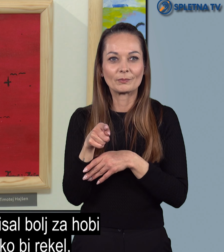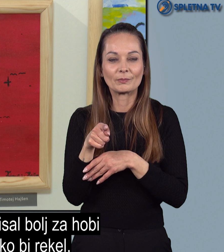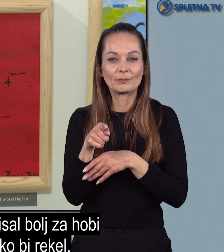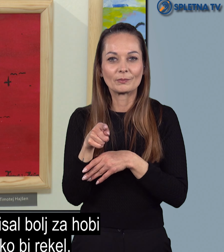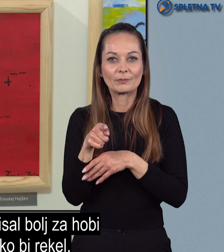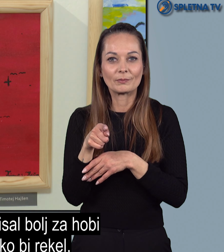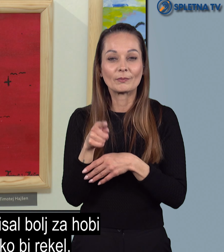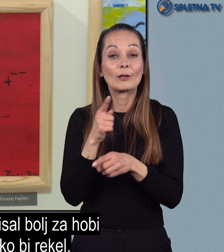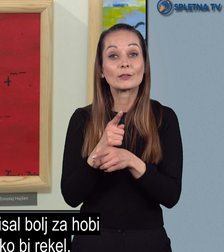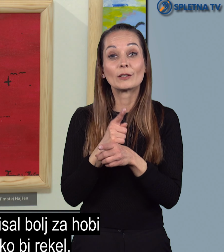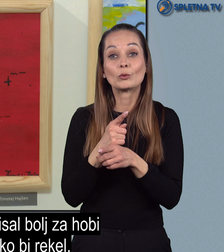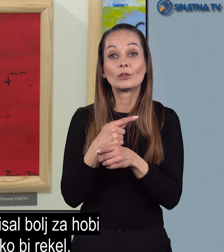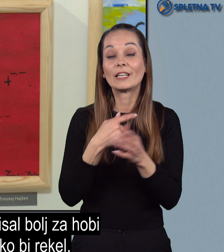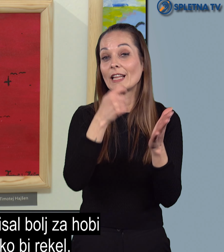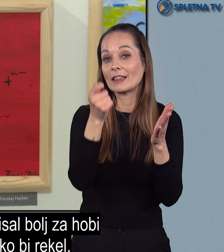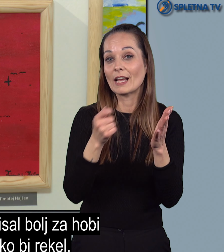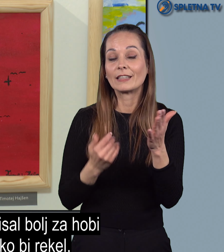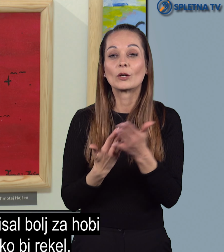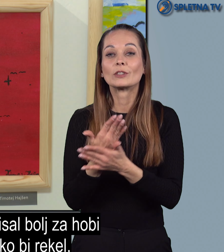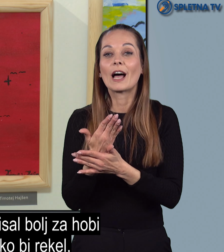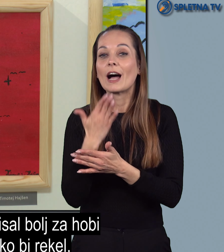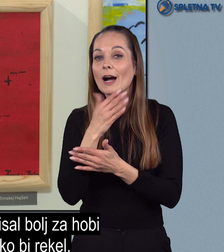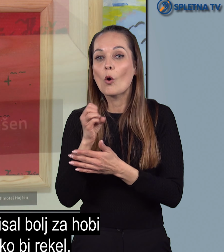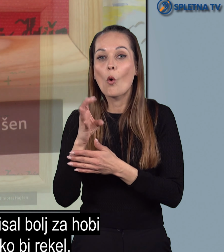tudi narisal bolj za hobi.